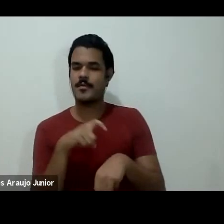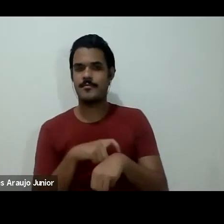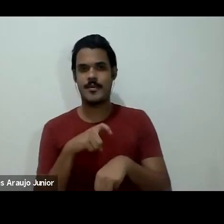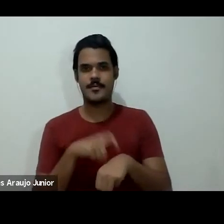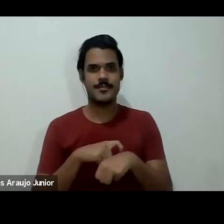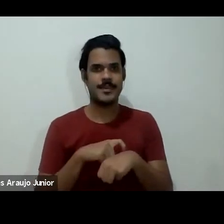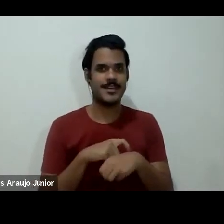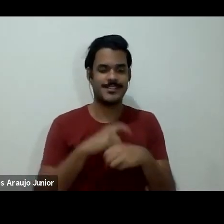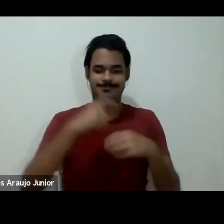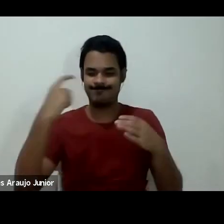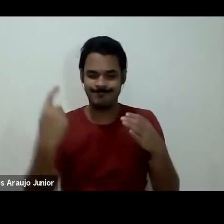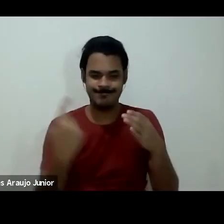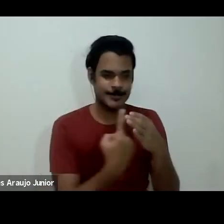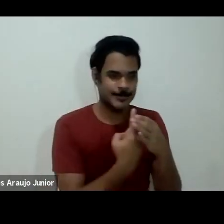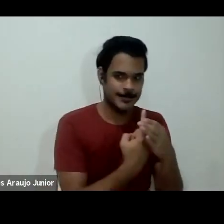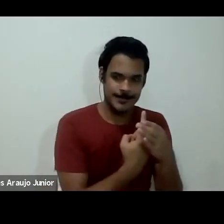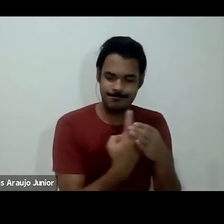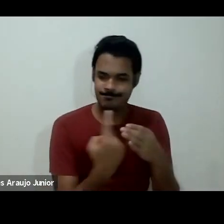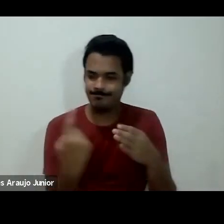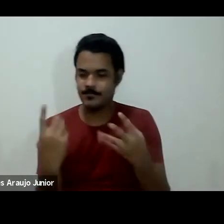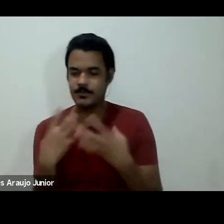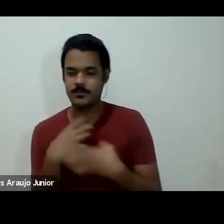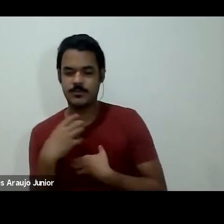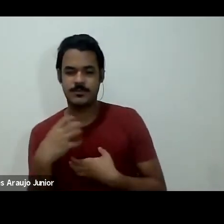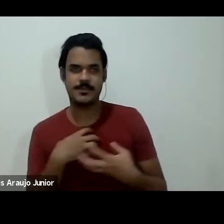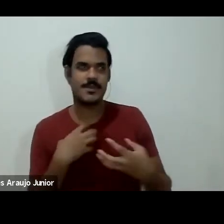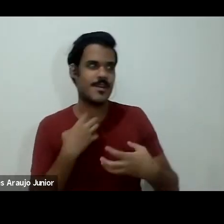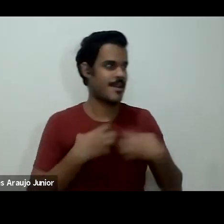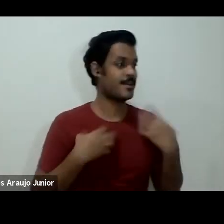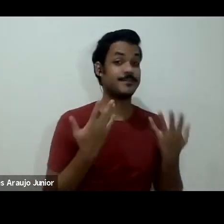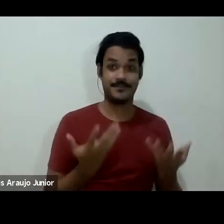entradas e saídas para